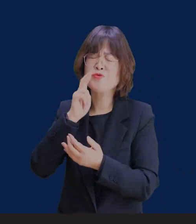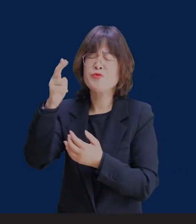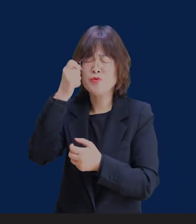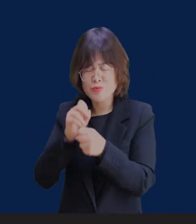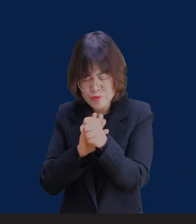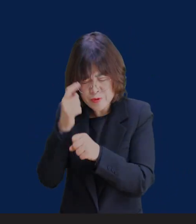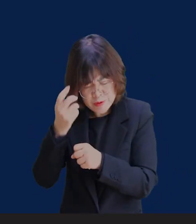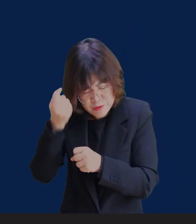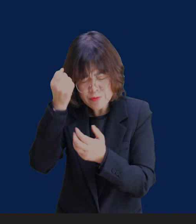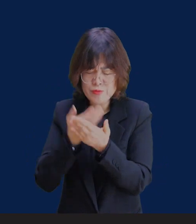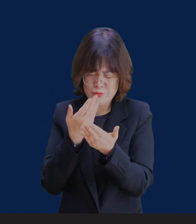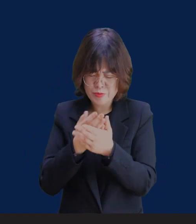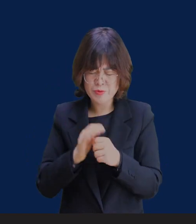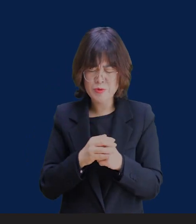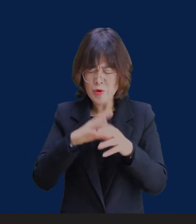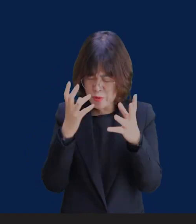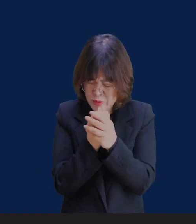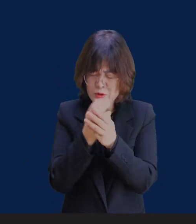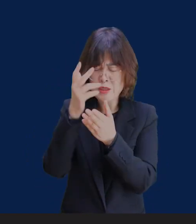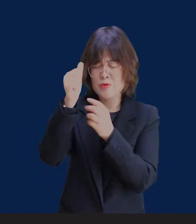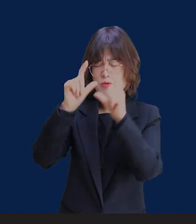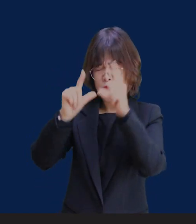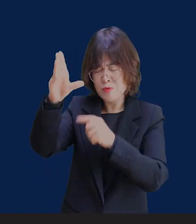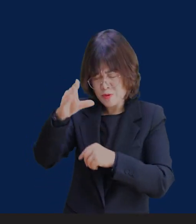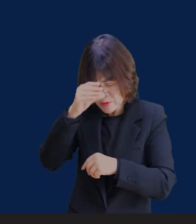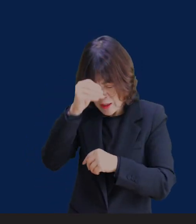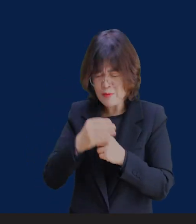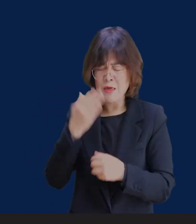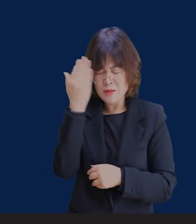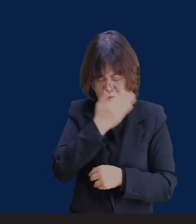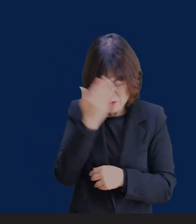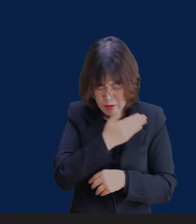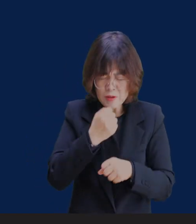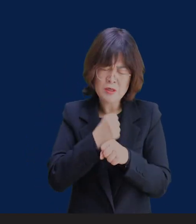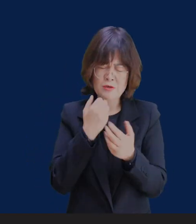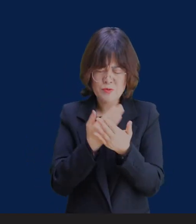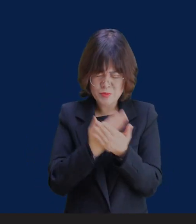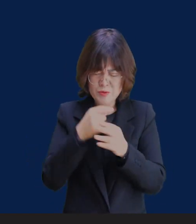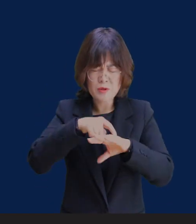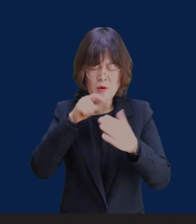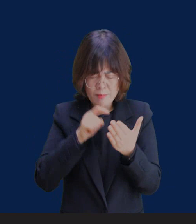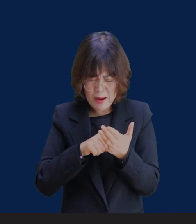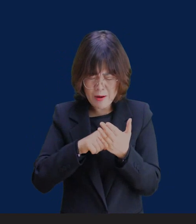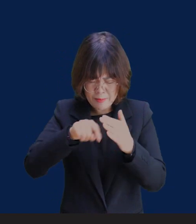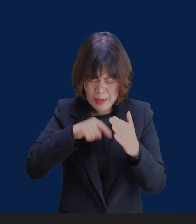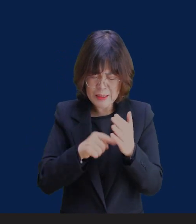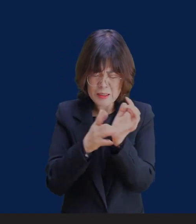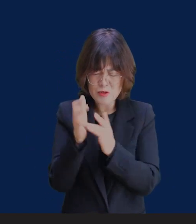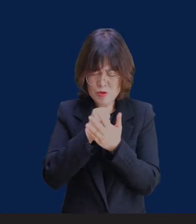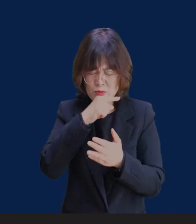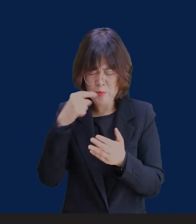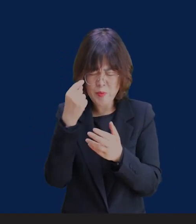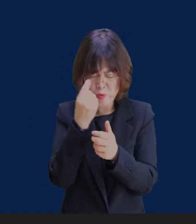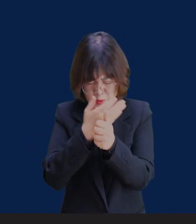몸과 같은 그 모습은 아닌가? 거룩하게 예배 자리로 세우지 못하였던 우리 죄를 용서하여 우리의 마음을 정결케 하여